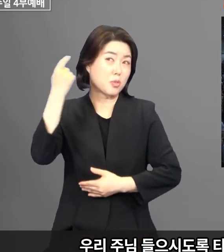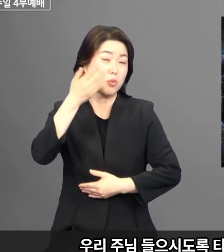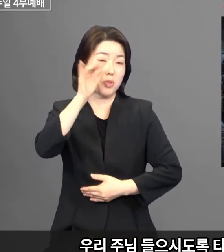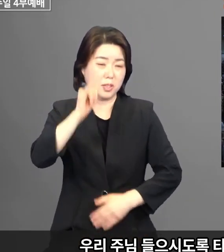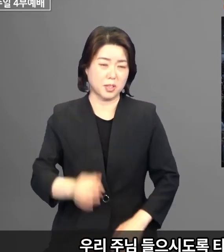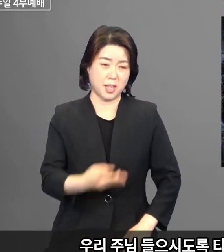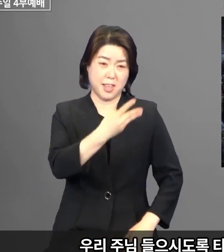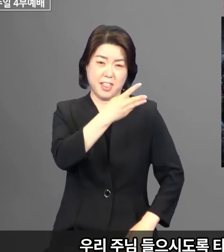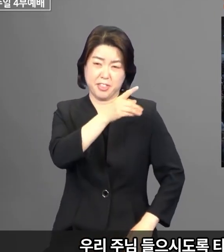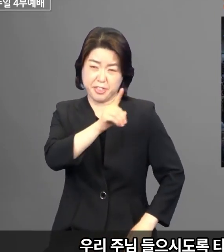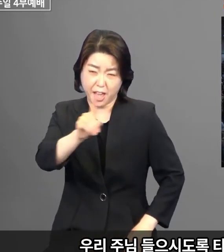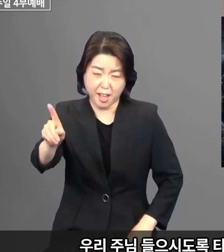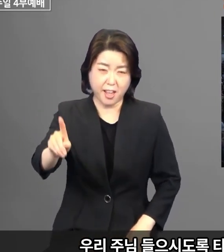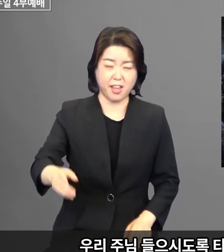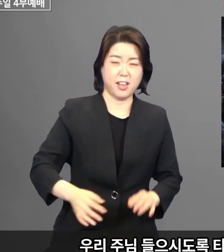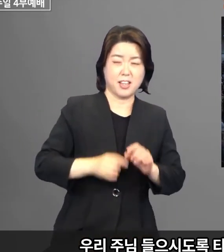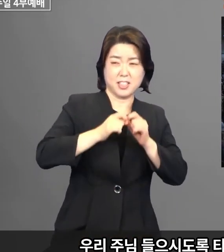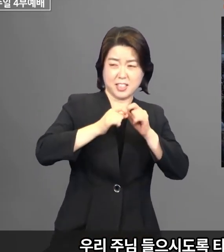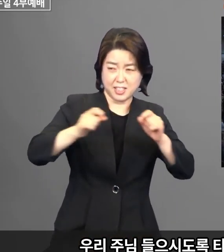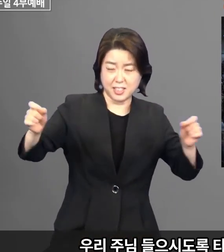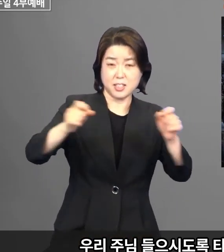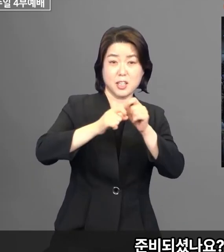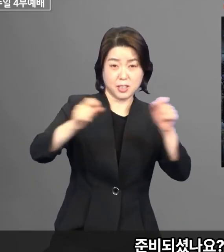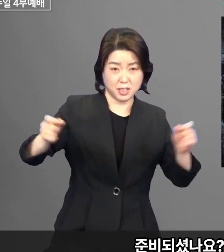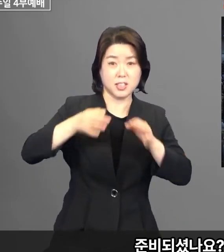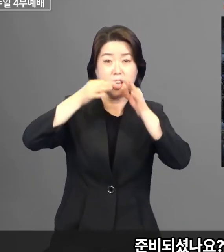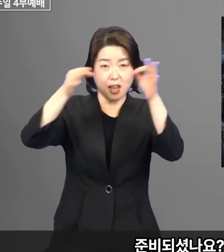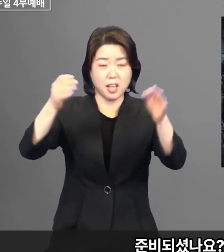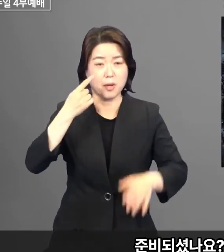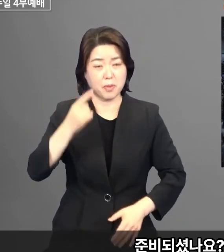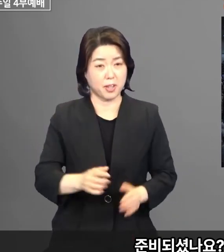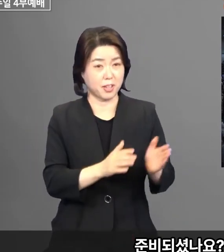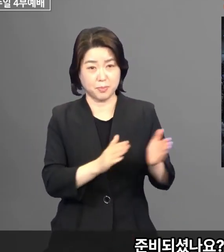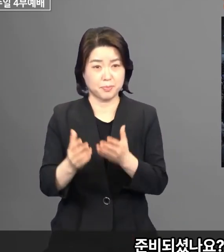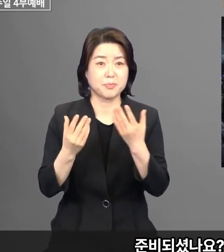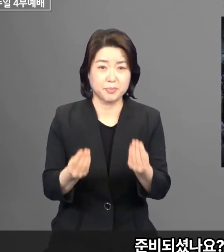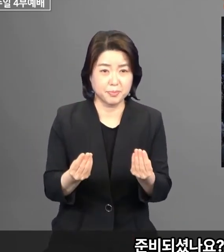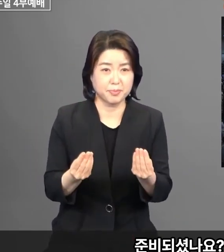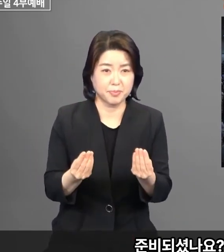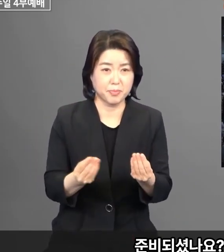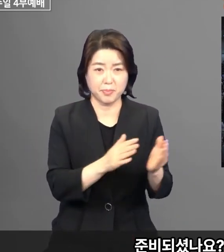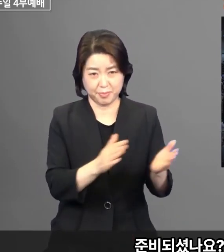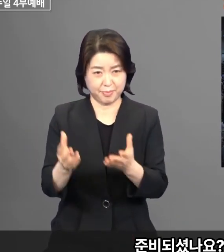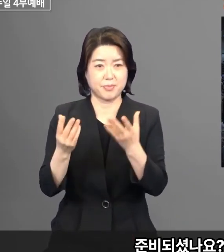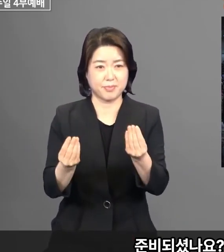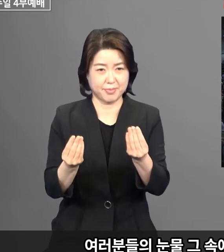타는 길게 하겠습니다. 준비되셨나요?